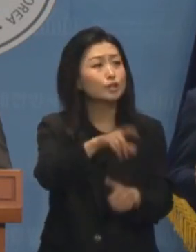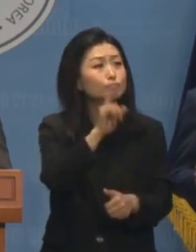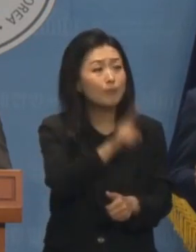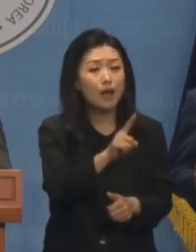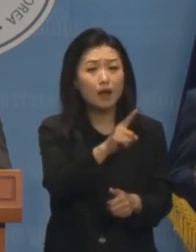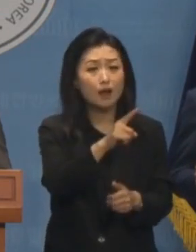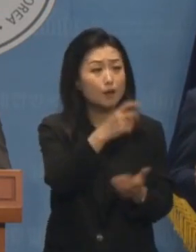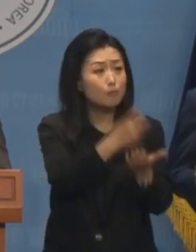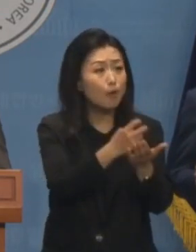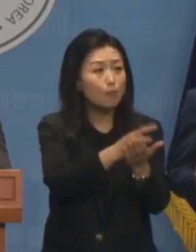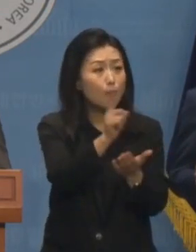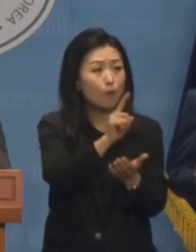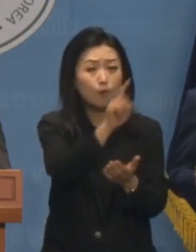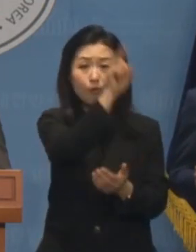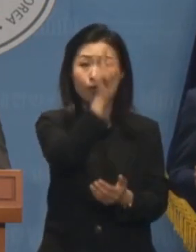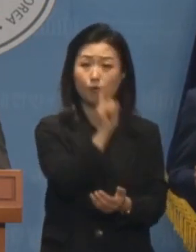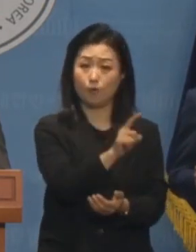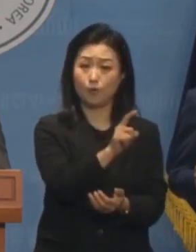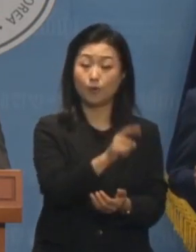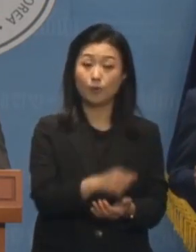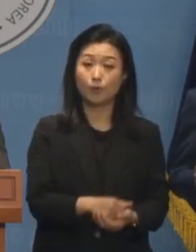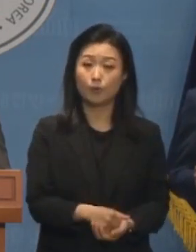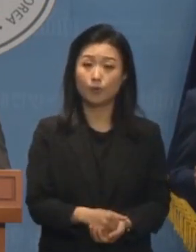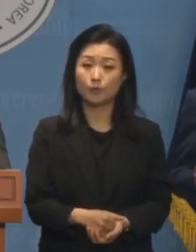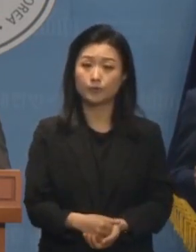건지 정말 이해가 가지 않습니다.